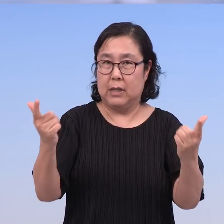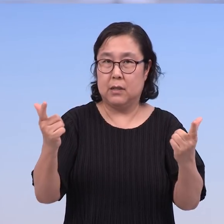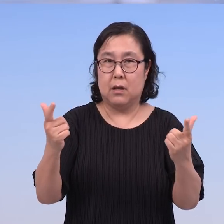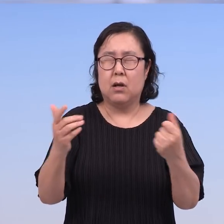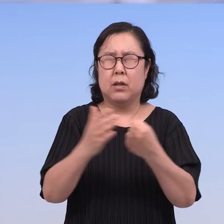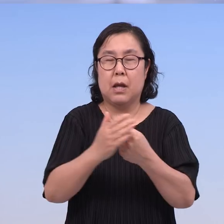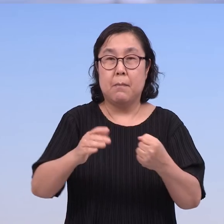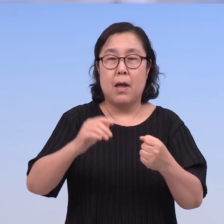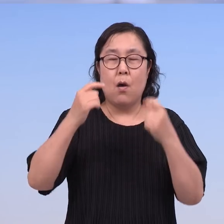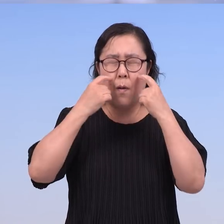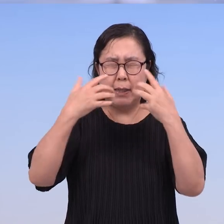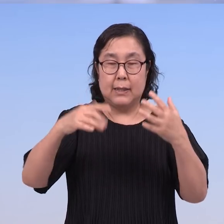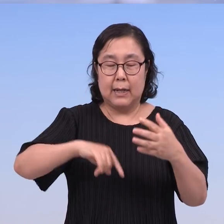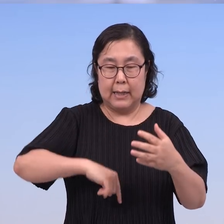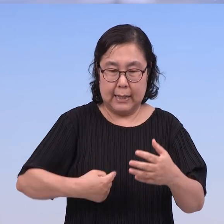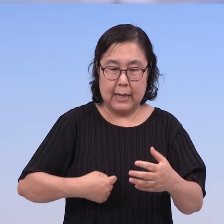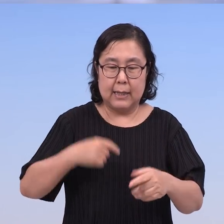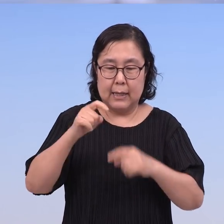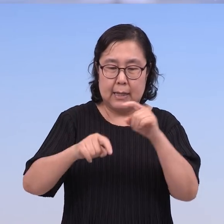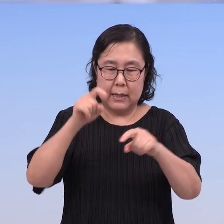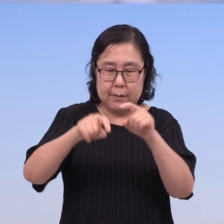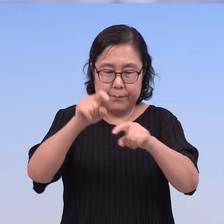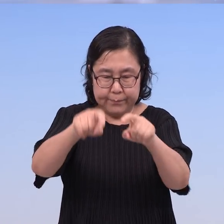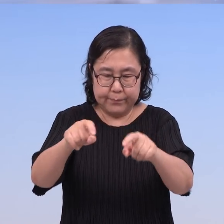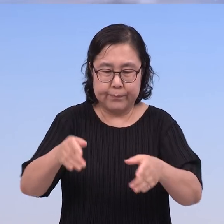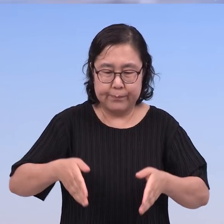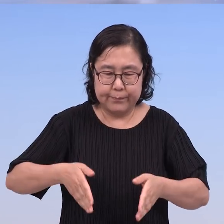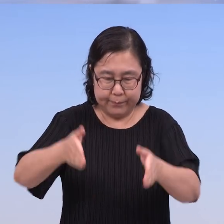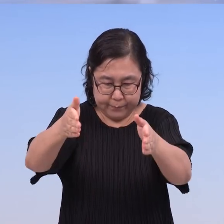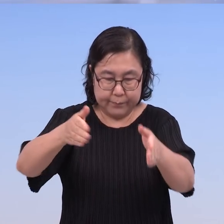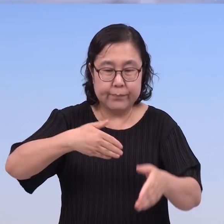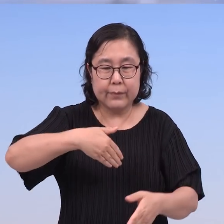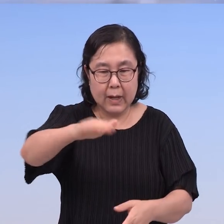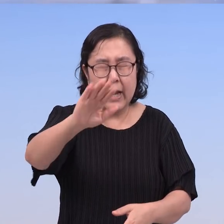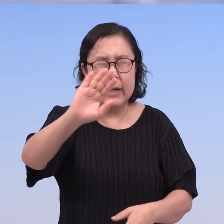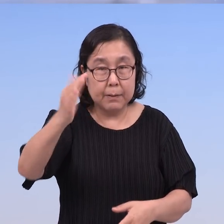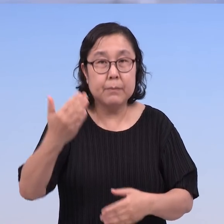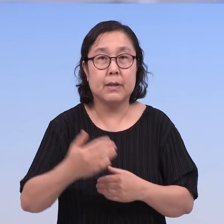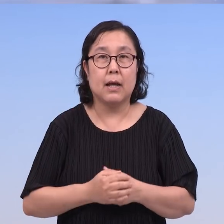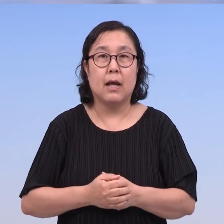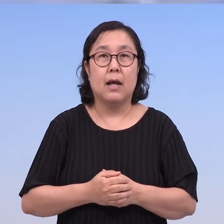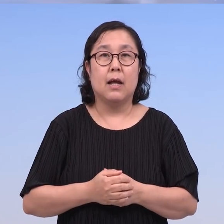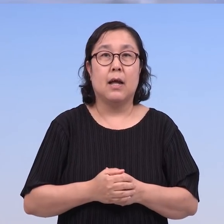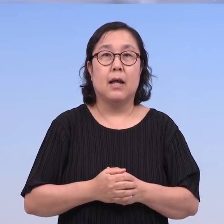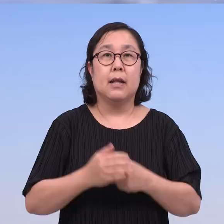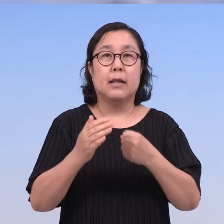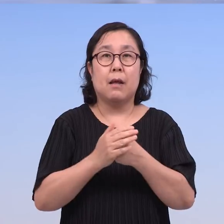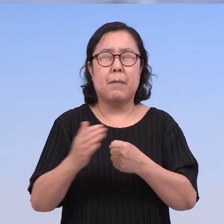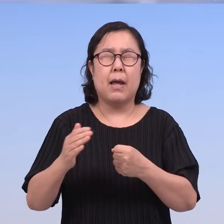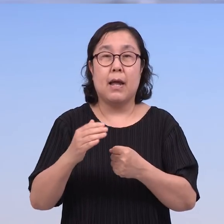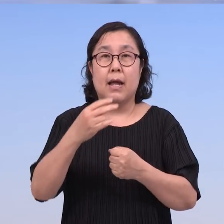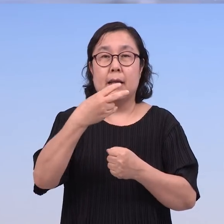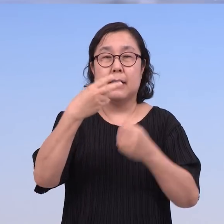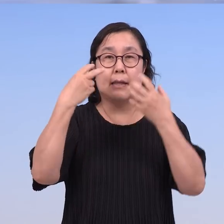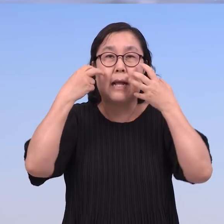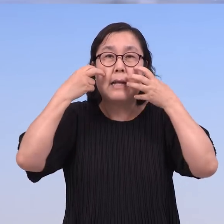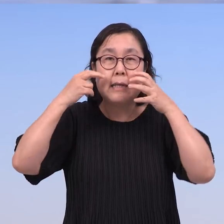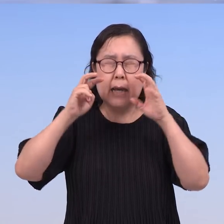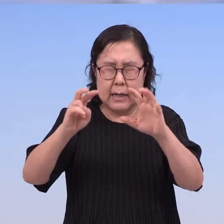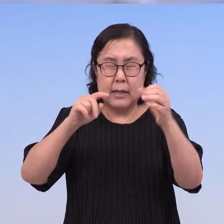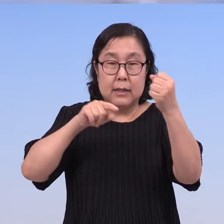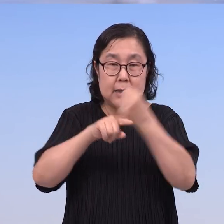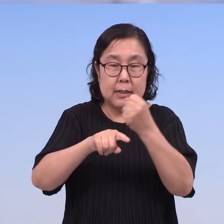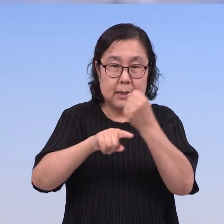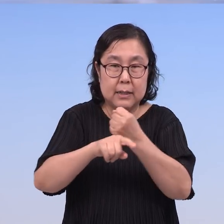우리가 배워야 될 모습 아닙니까? 저는 오늘 그 8절에서의 다니엘은 뜻을 정하여라고 하는